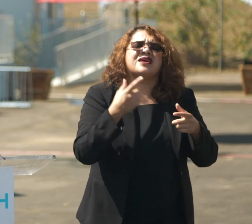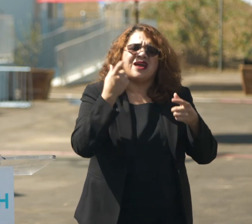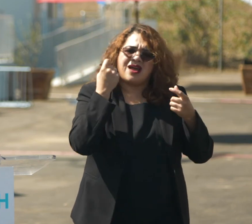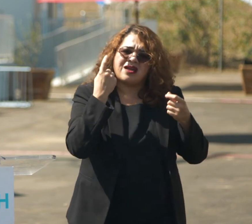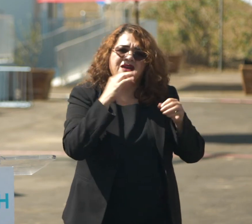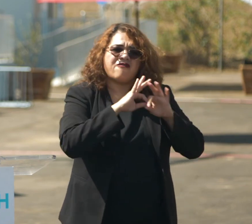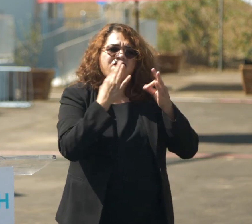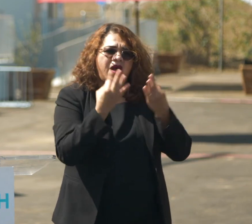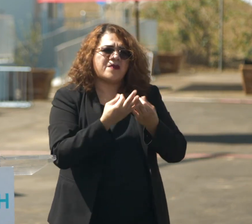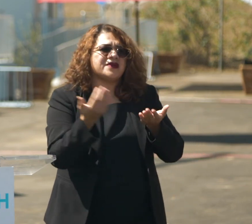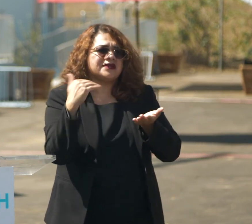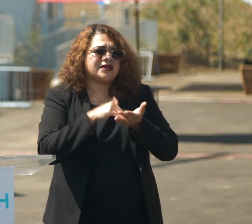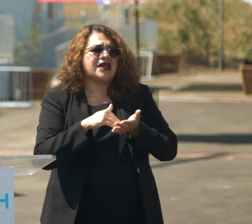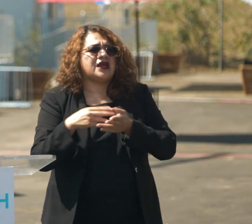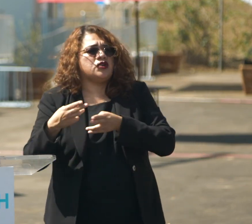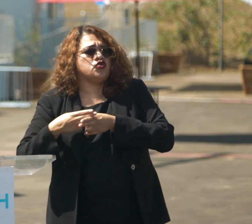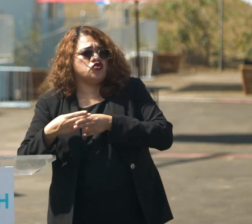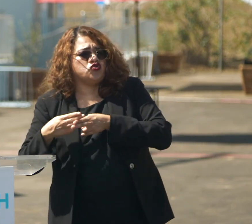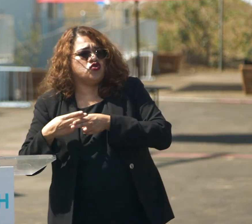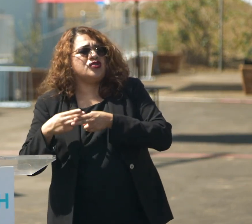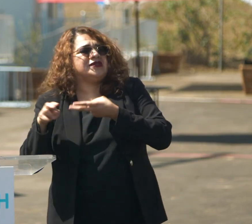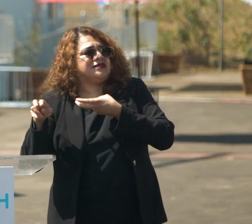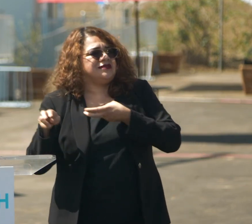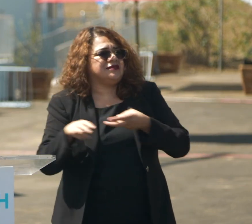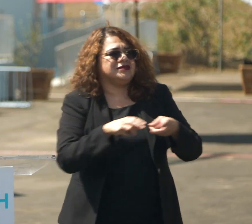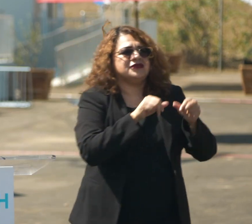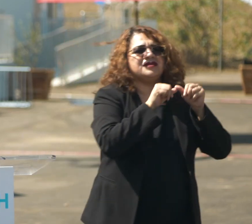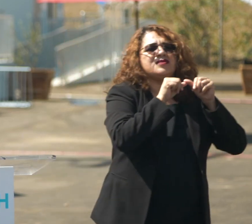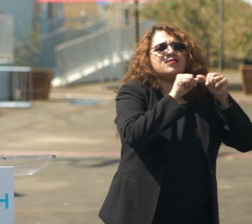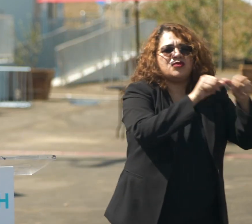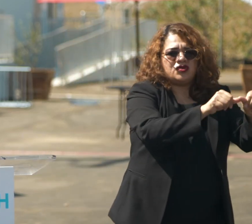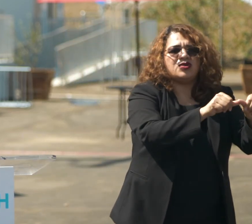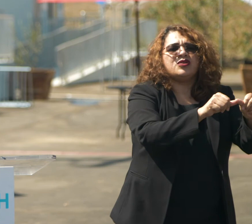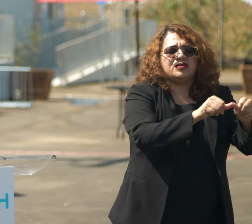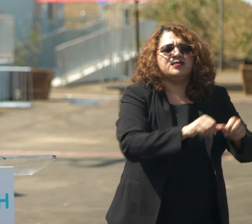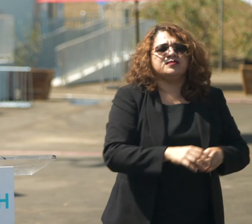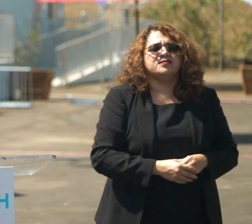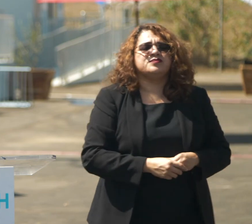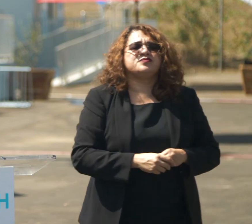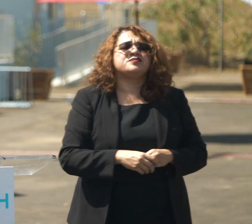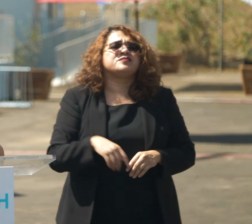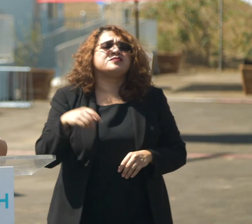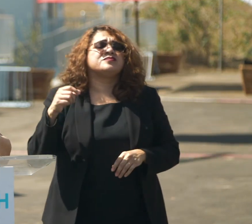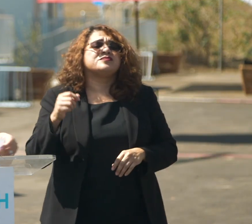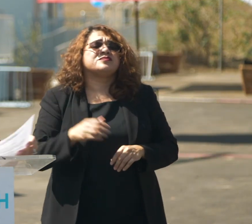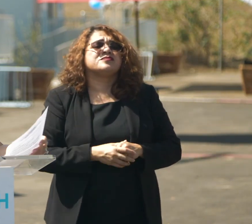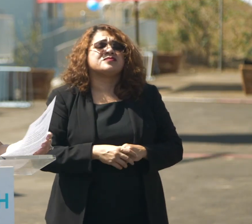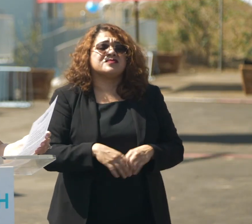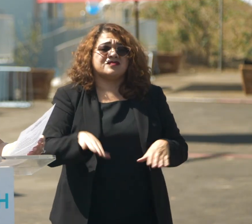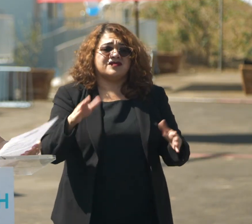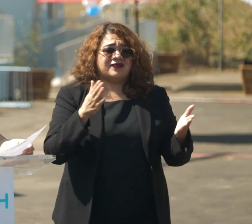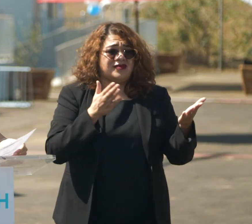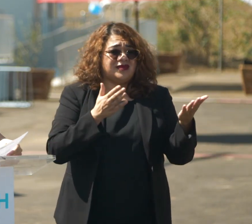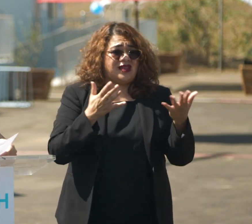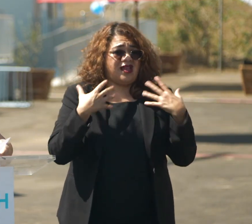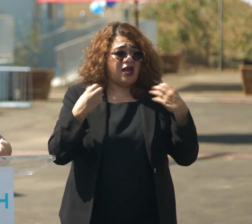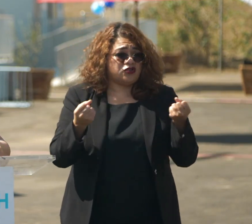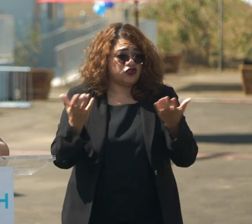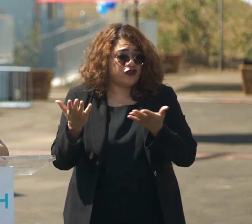permanente rápidamente, así como una serie de servicios de apoyo que incluyen servicios de